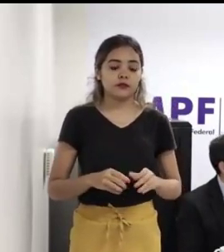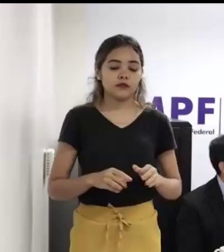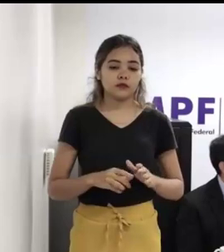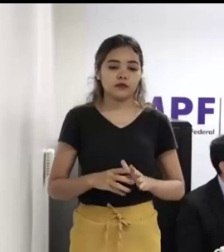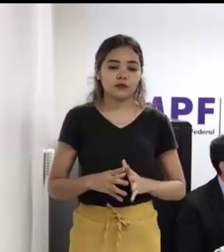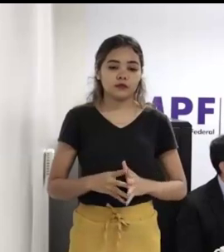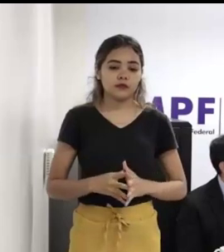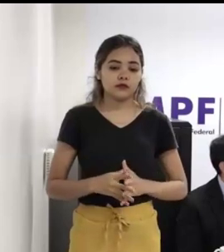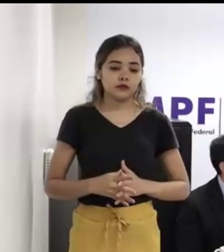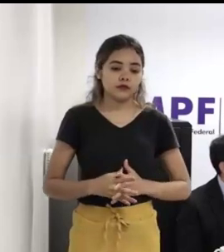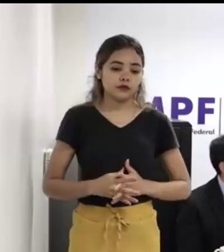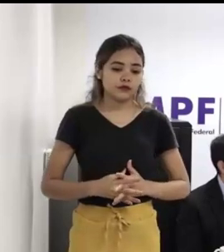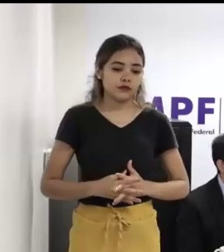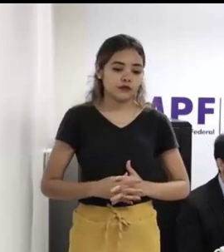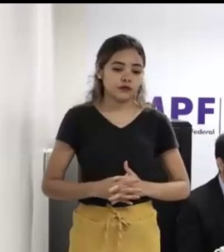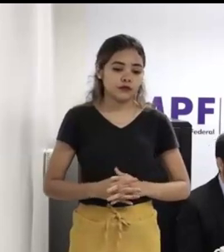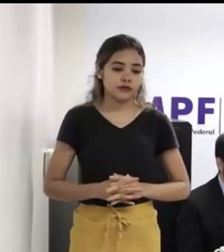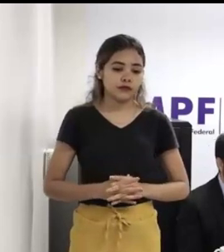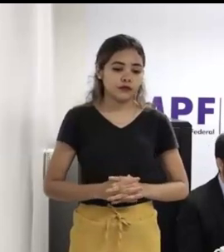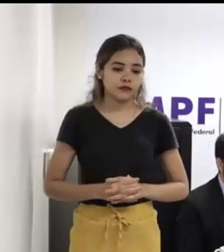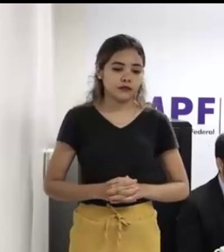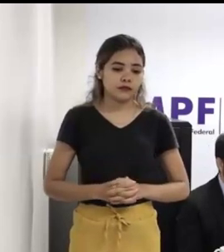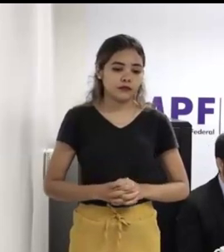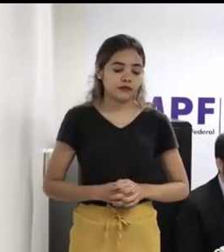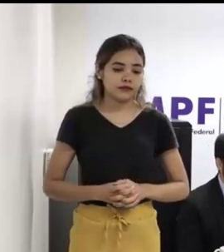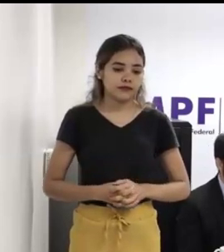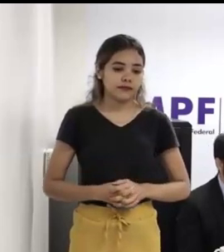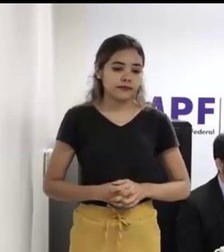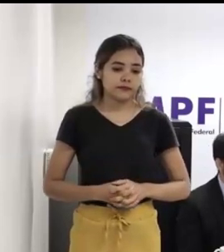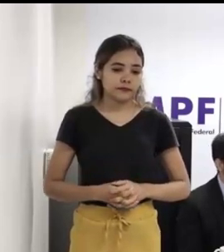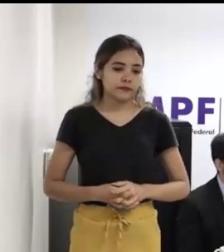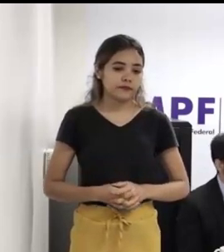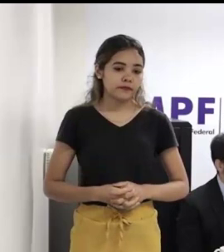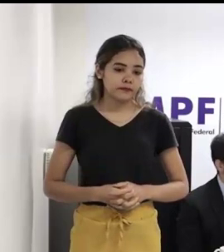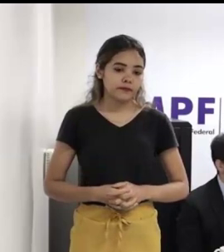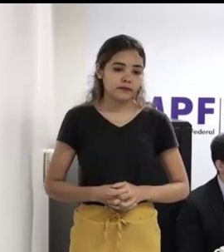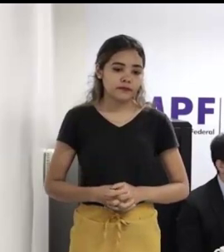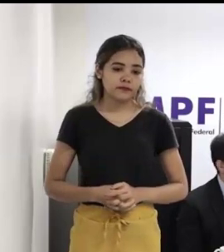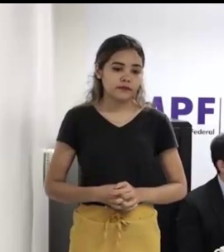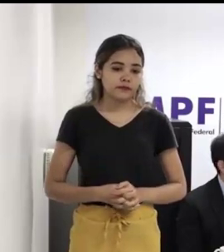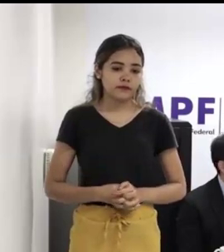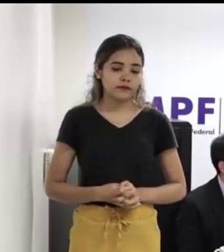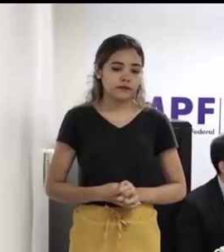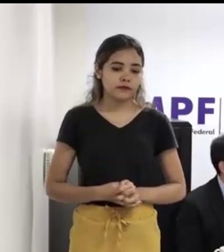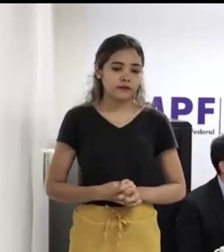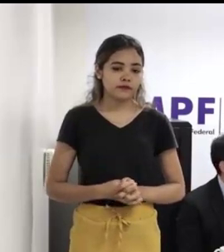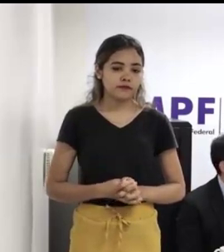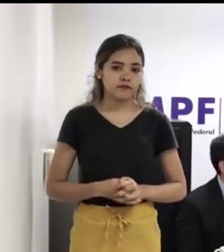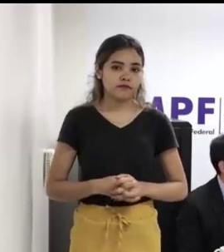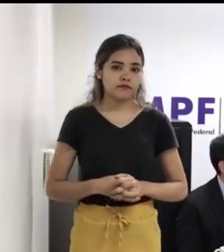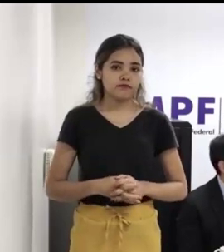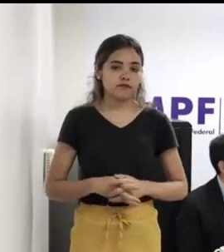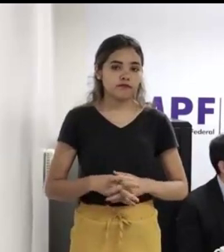a a próprio desafio eh nos nos coloca à frente né Eh precisamos eh est